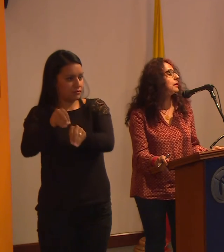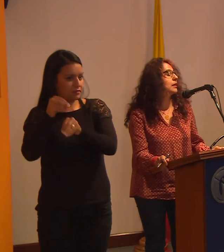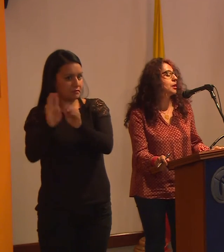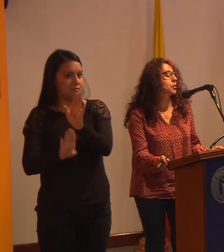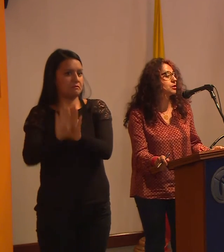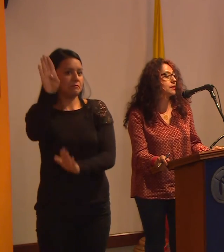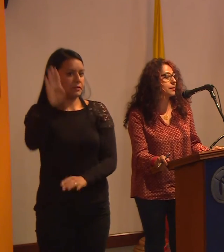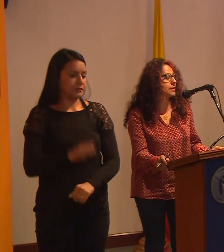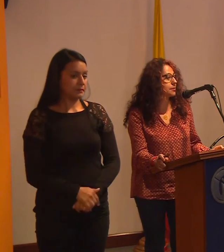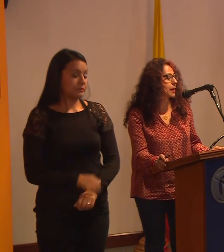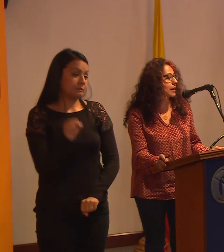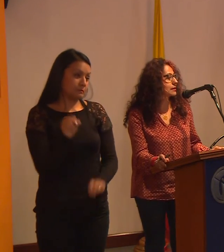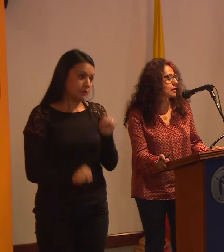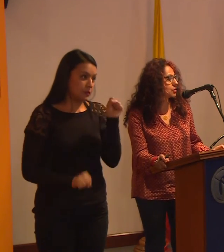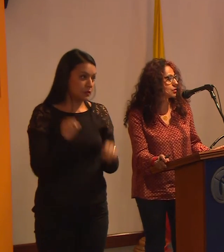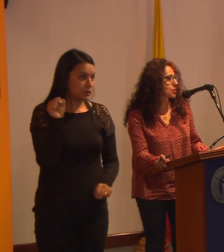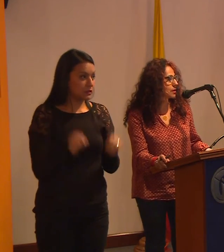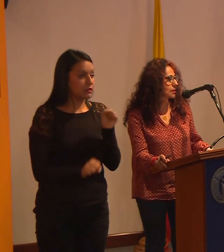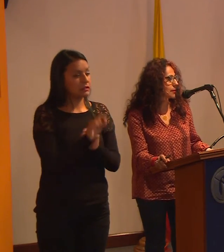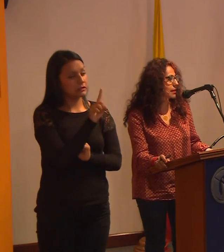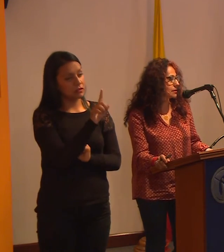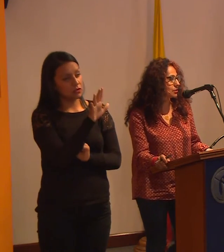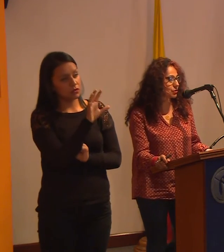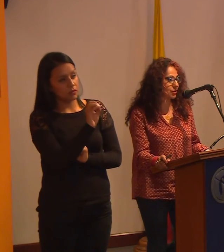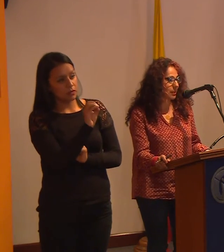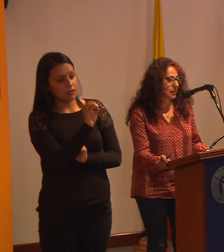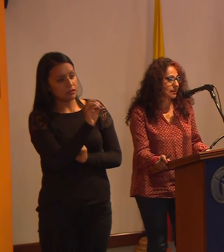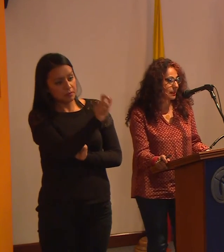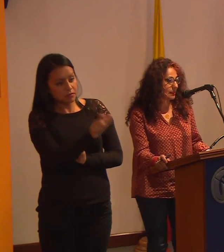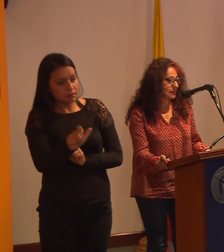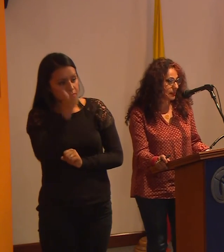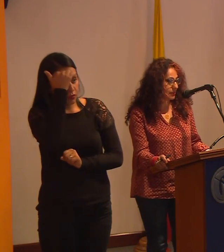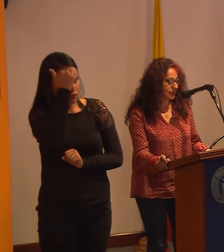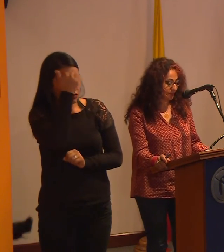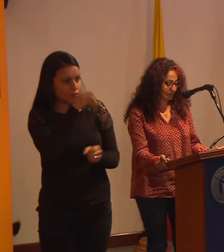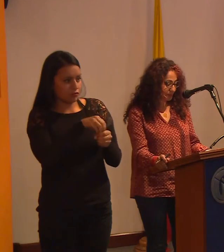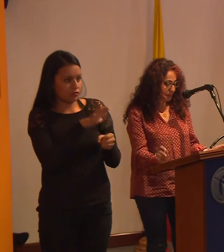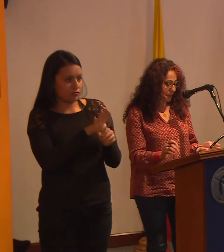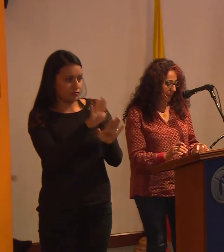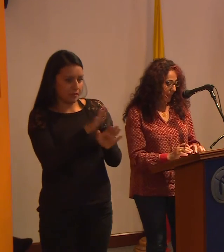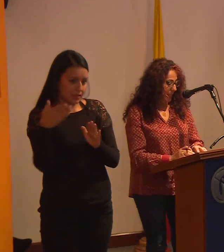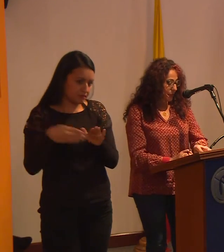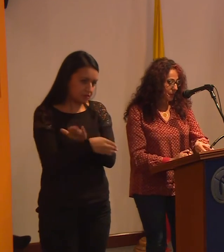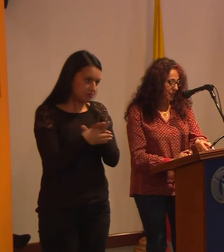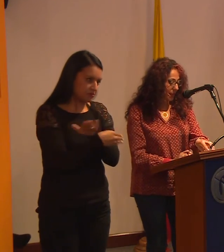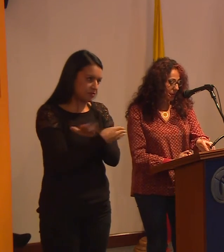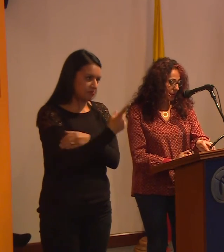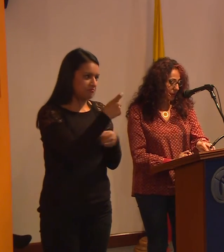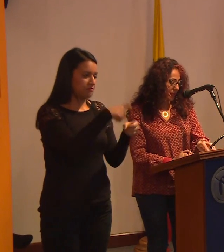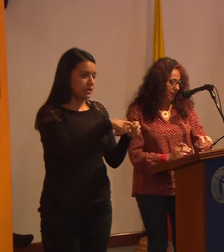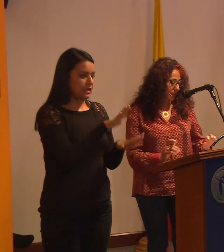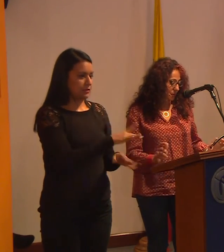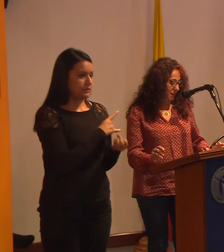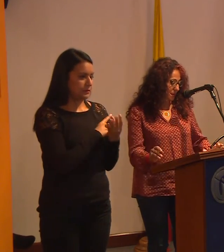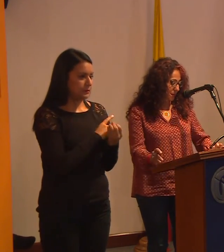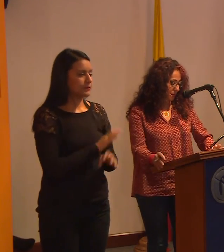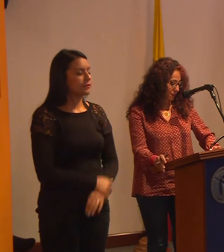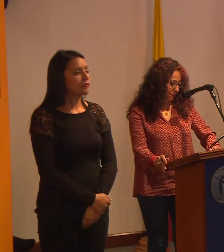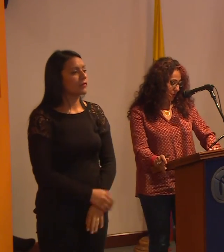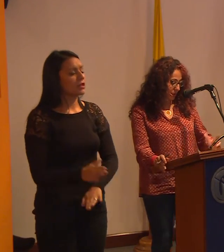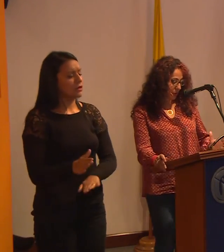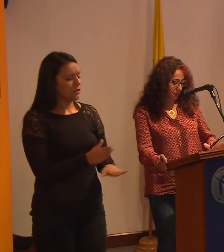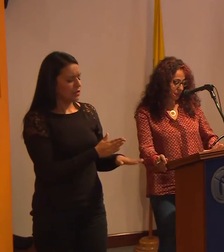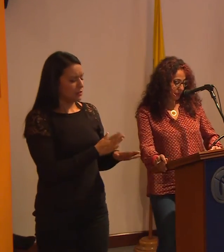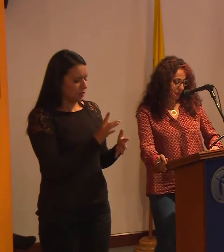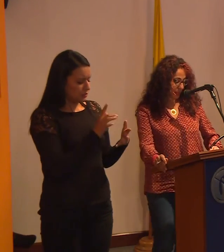avanzada, posiblemente para 150 maestros del distrito. Yo me quiero referir al último